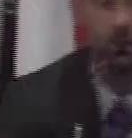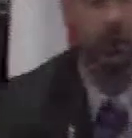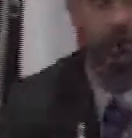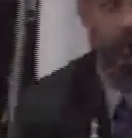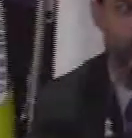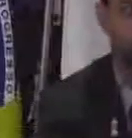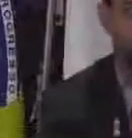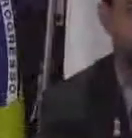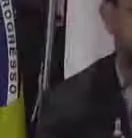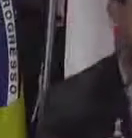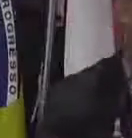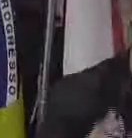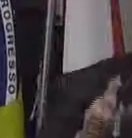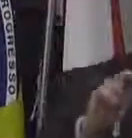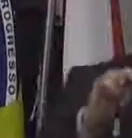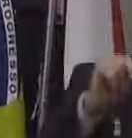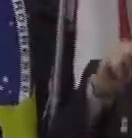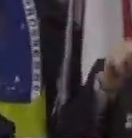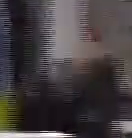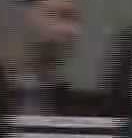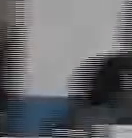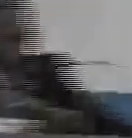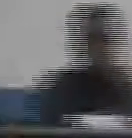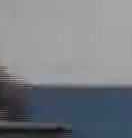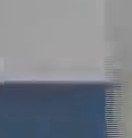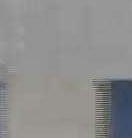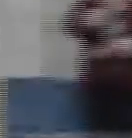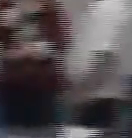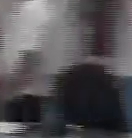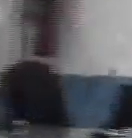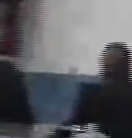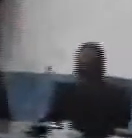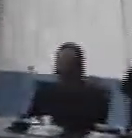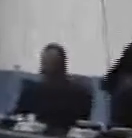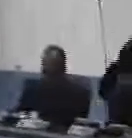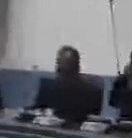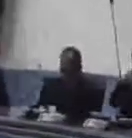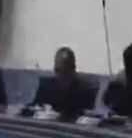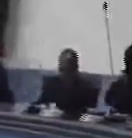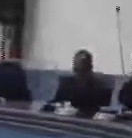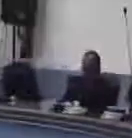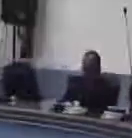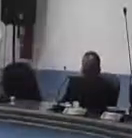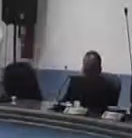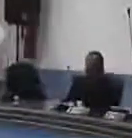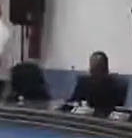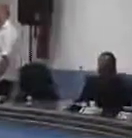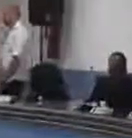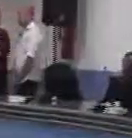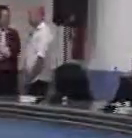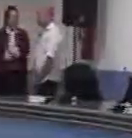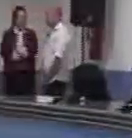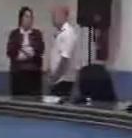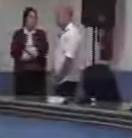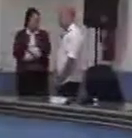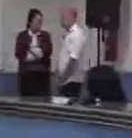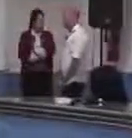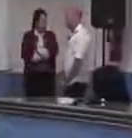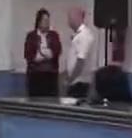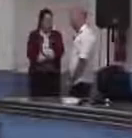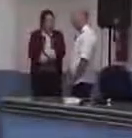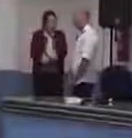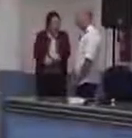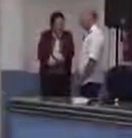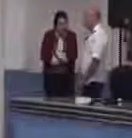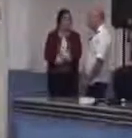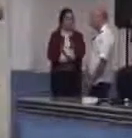Aprovado por unanimidade, presidente. No artigo 9, fica alterado o artigo 13 da lei de número